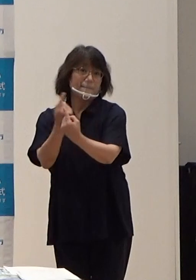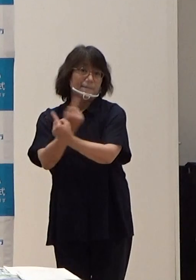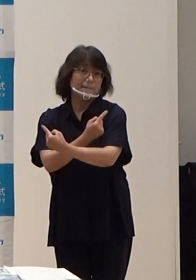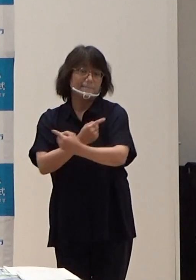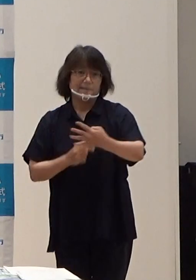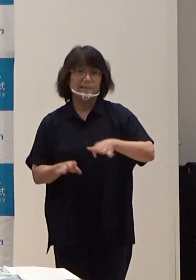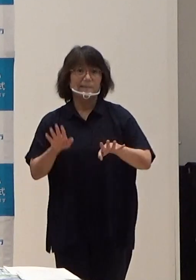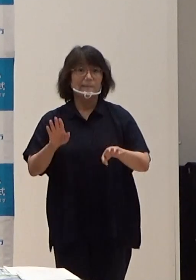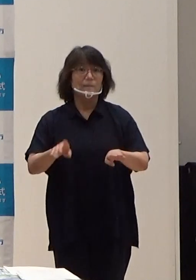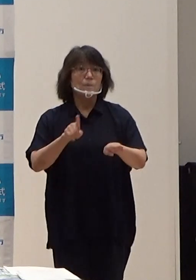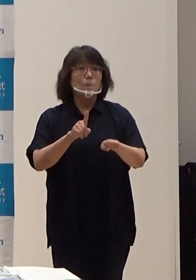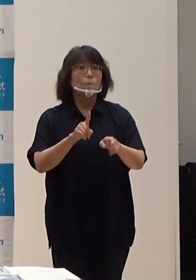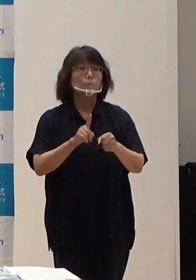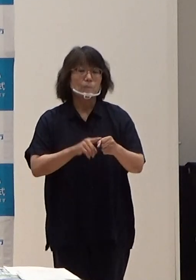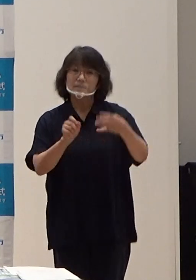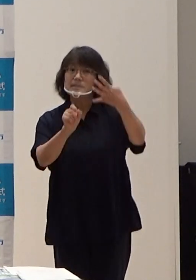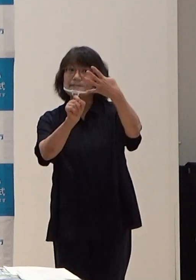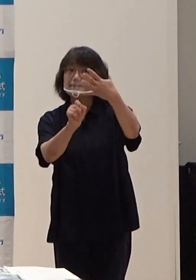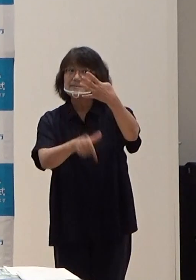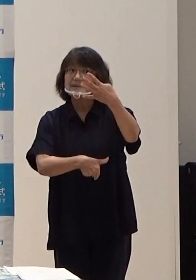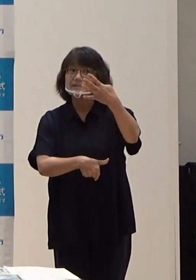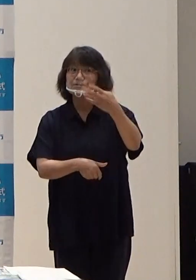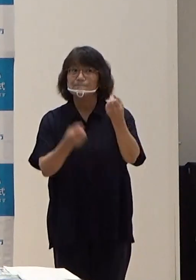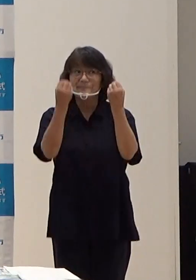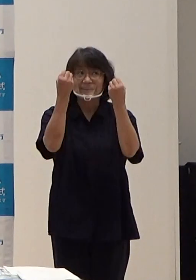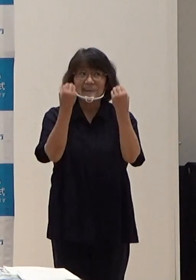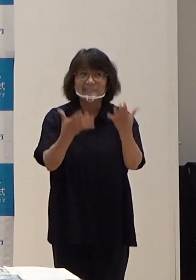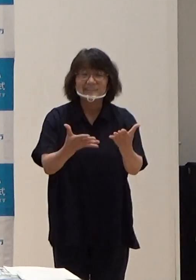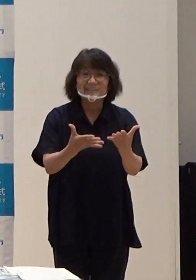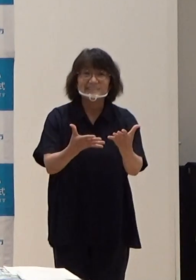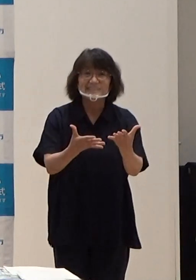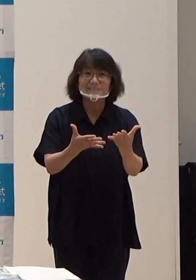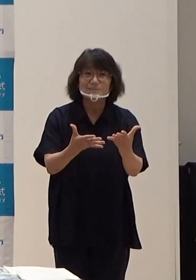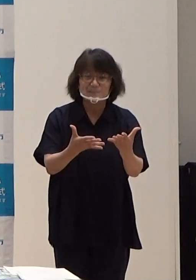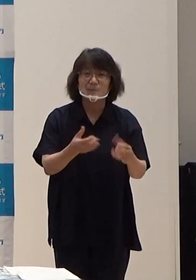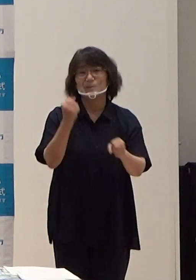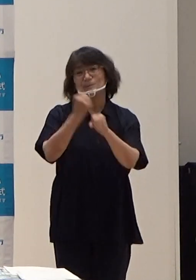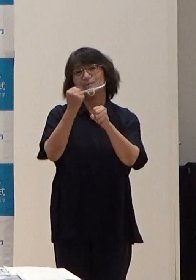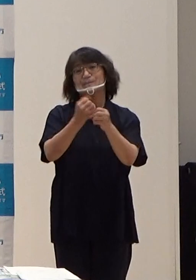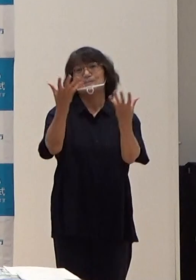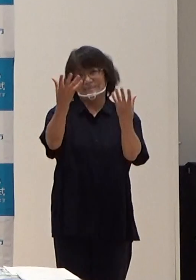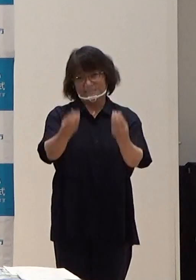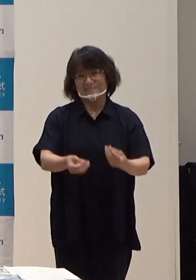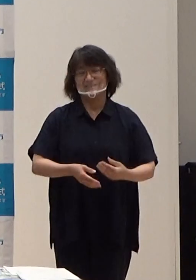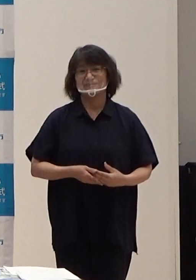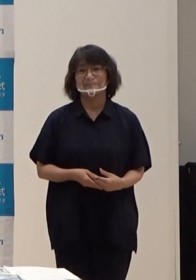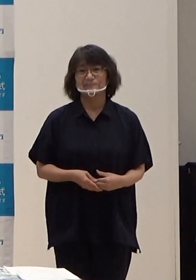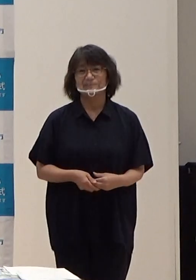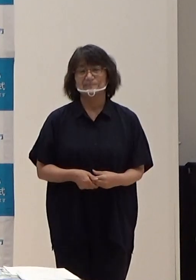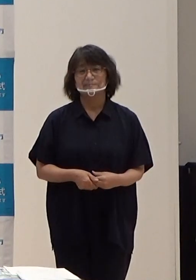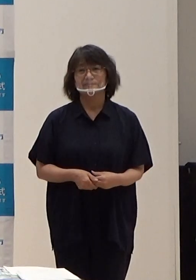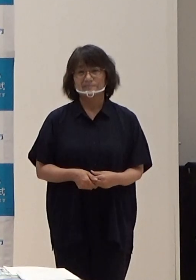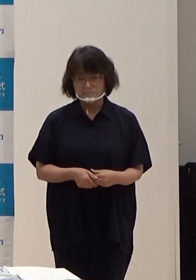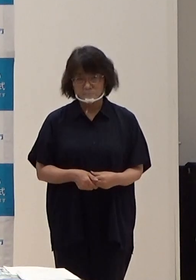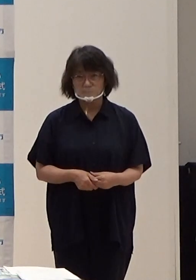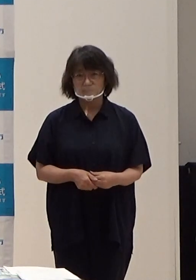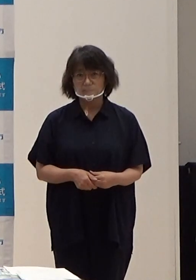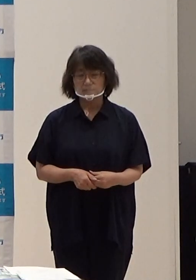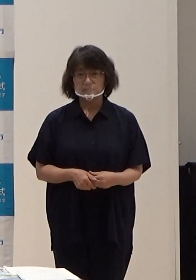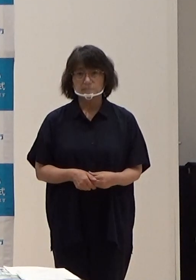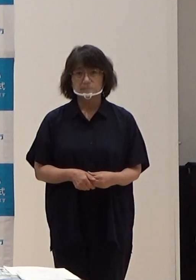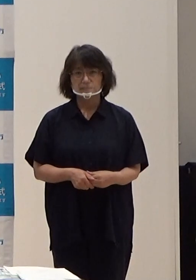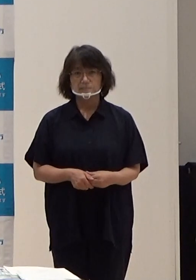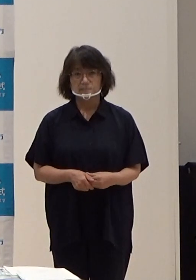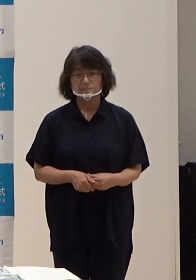にも、この最新版が出たところでございますが、なかなかこの